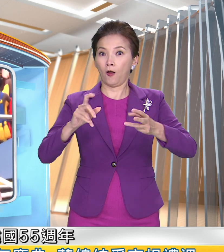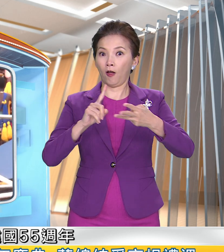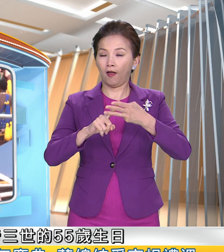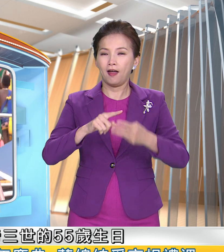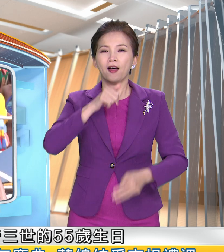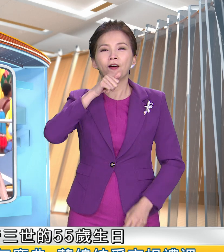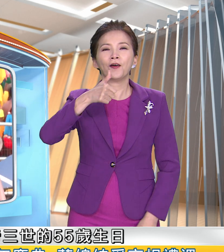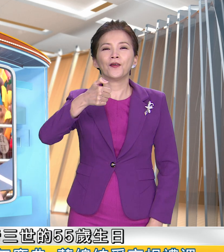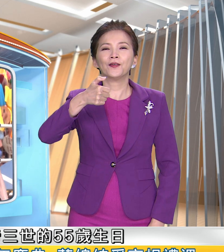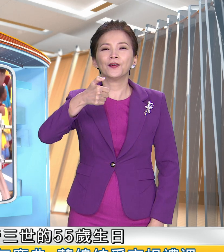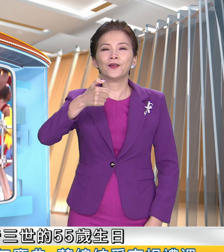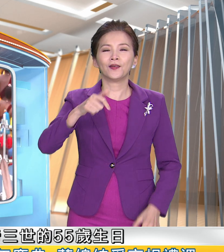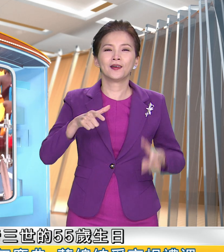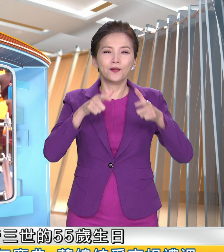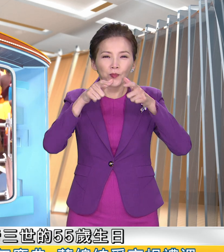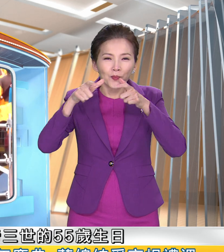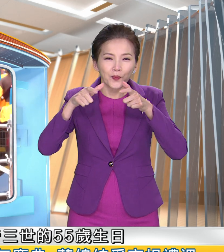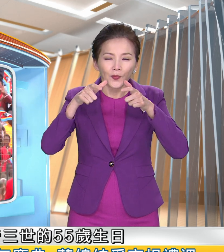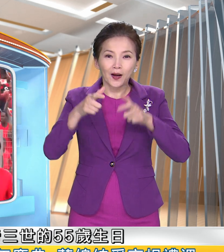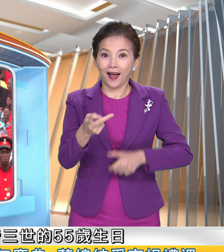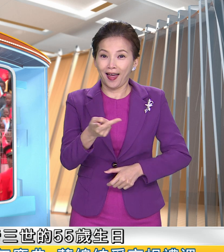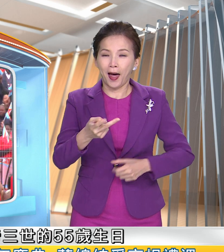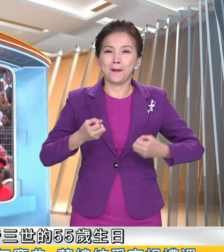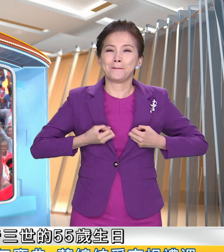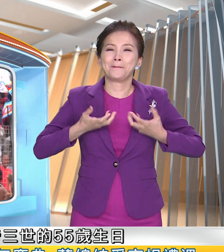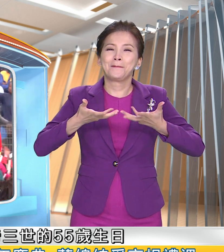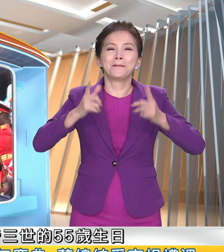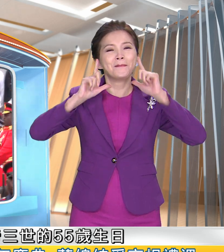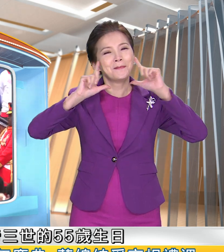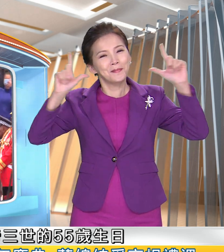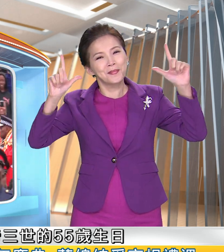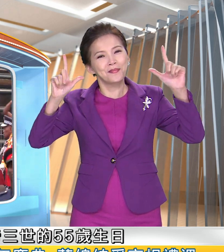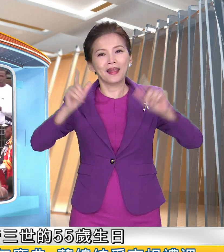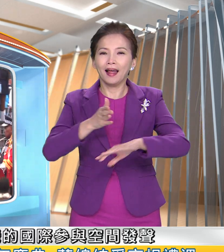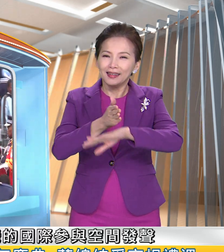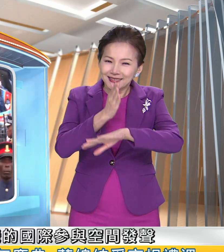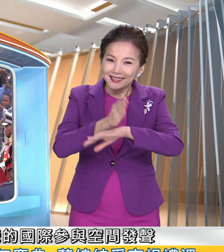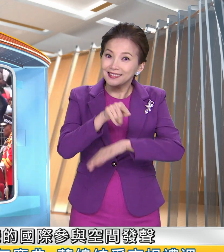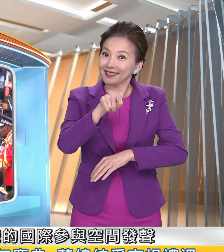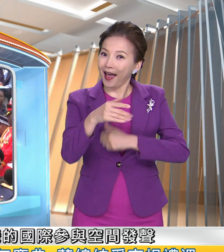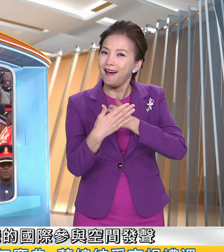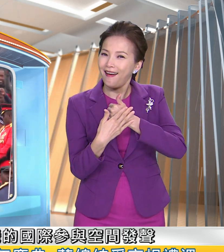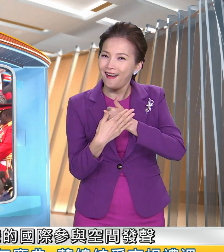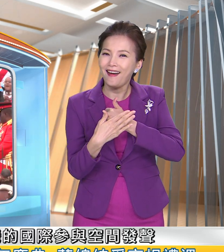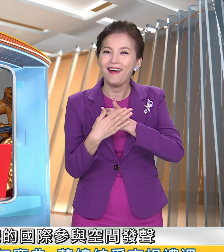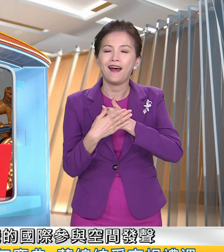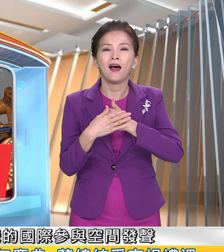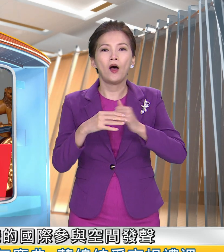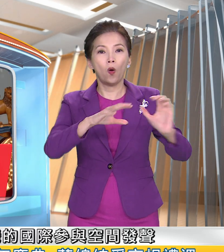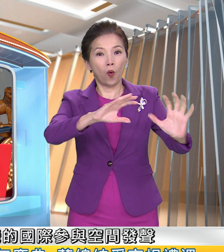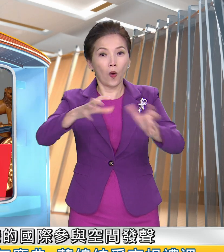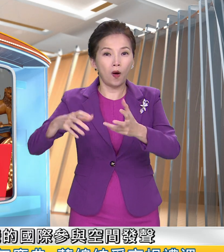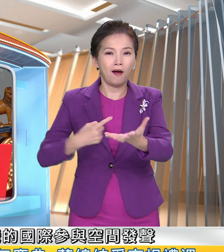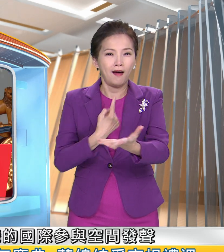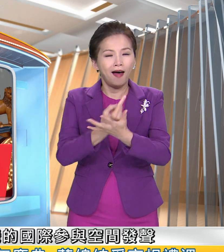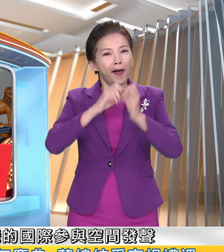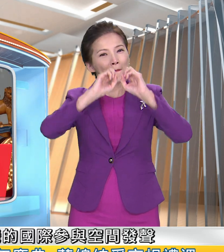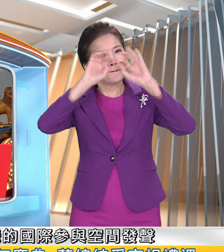王恩史瓦蒂3世的55岁生日，并感谢史国为台湾的国际参与空间来发